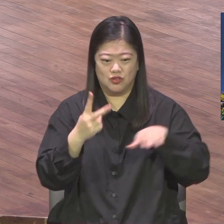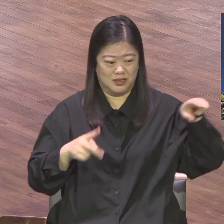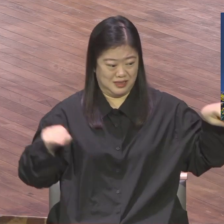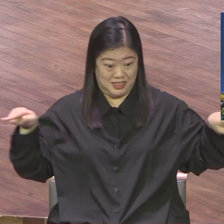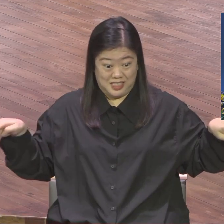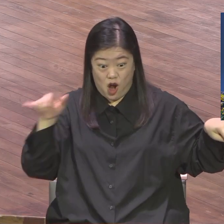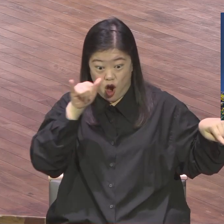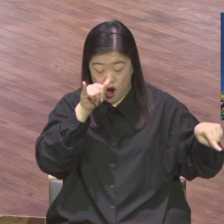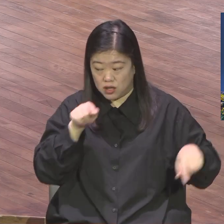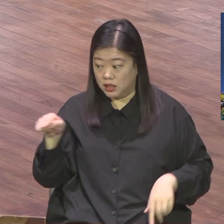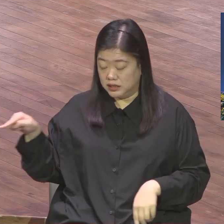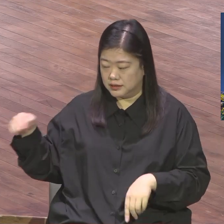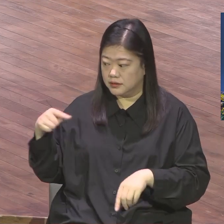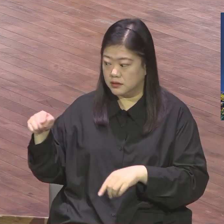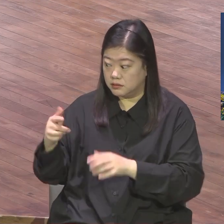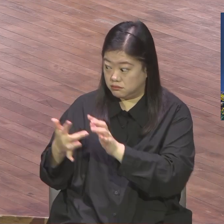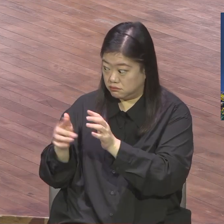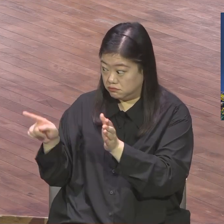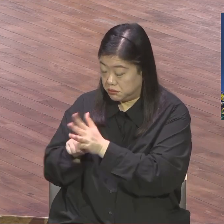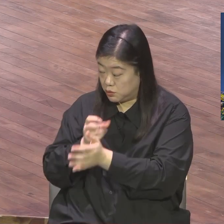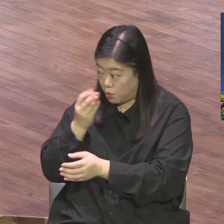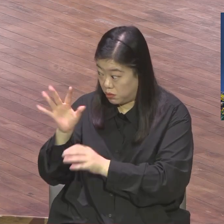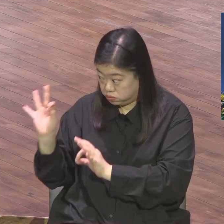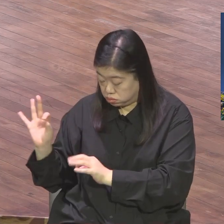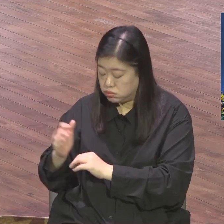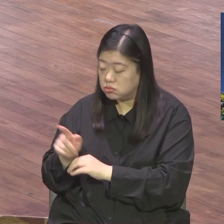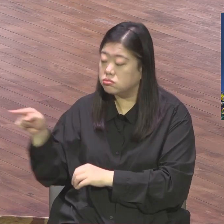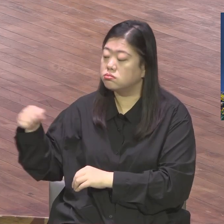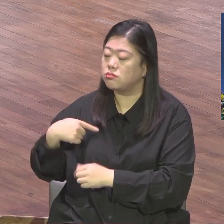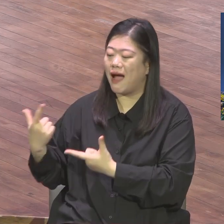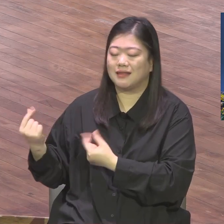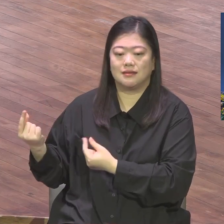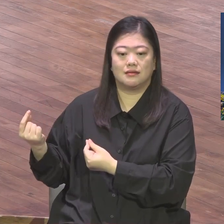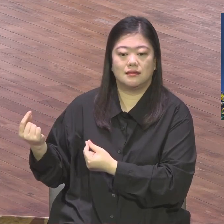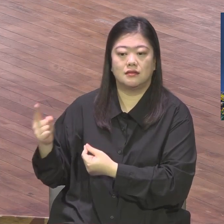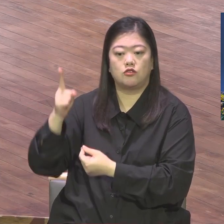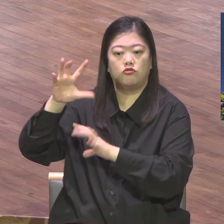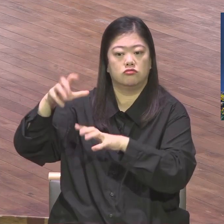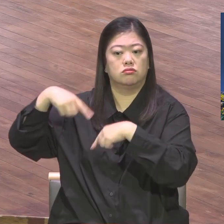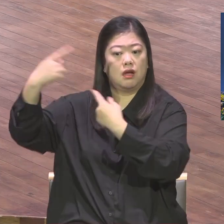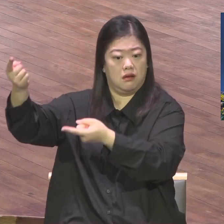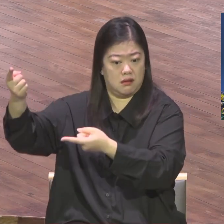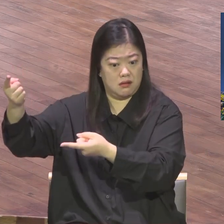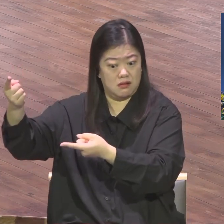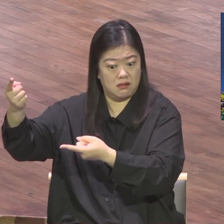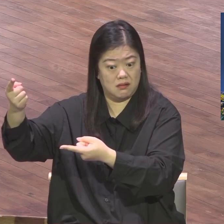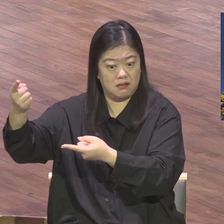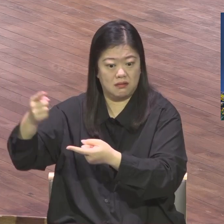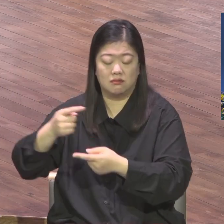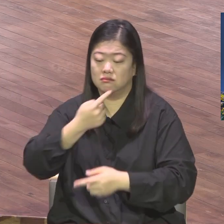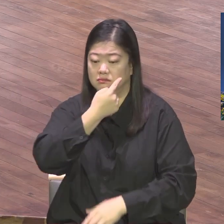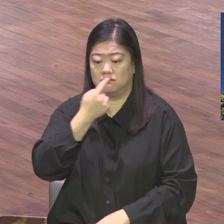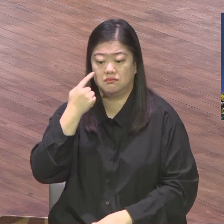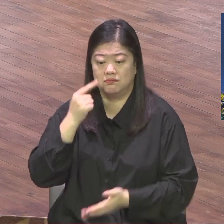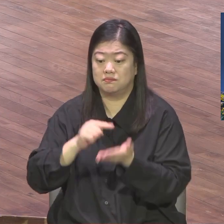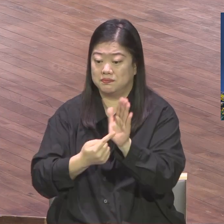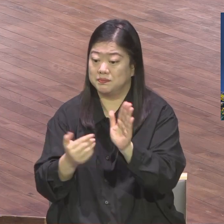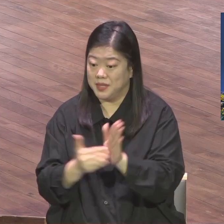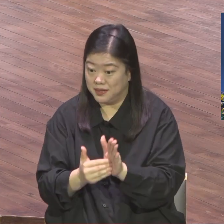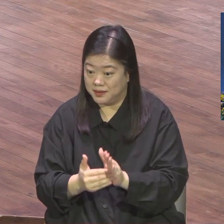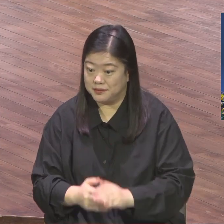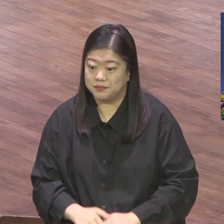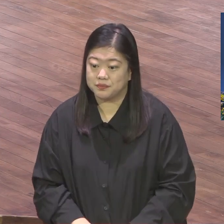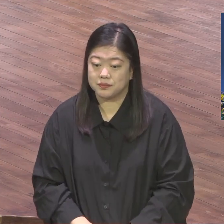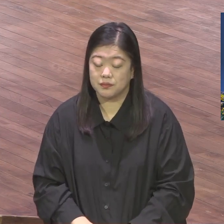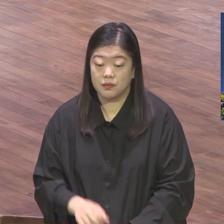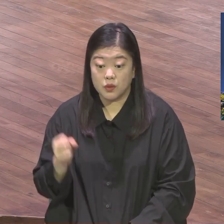특별히 중요하게 봐야 할 부분은요. 예수님께서 이 모든 시험을 신명기 하나님의 말씀으로